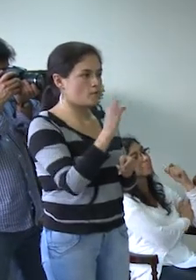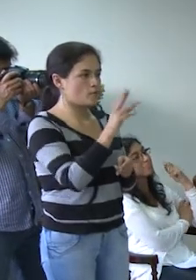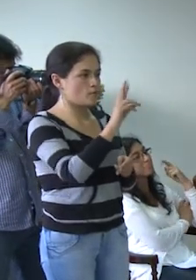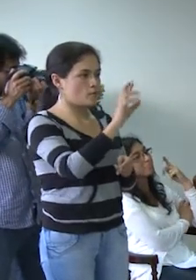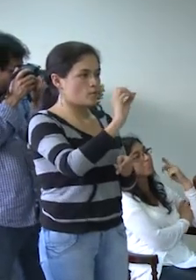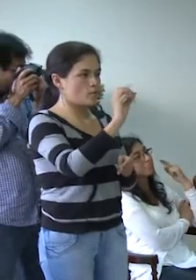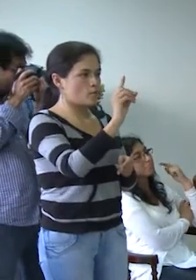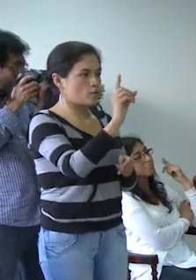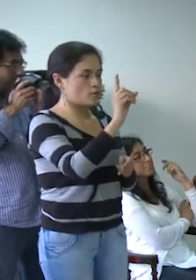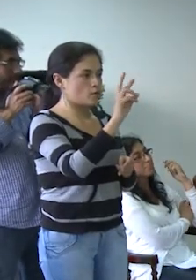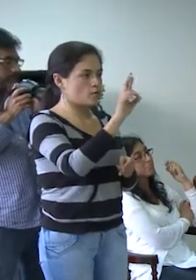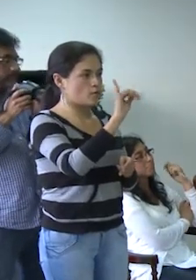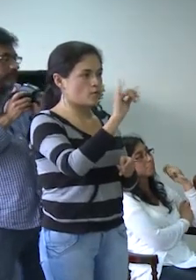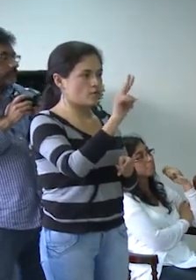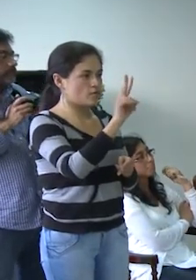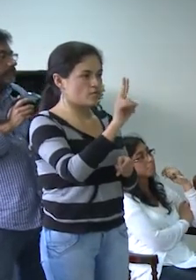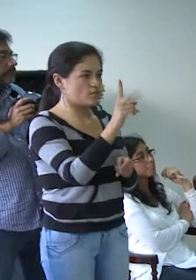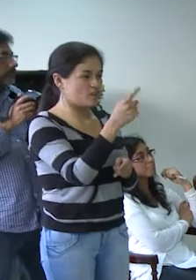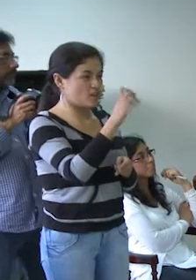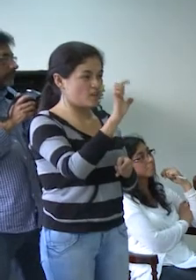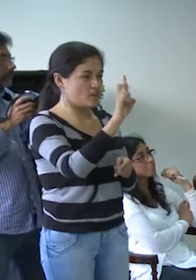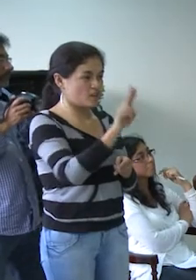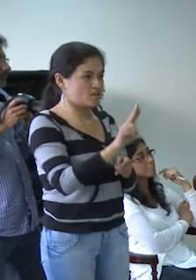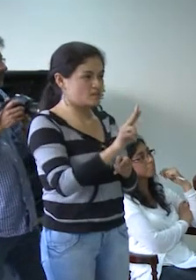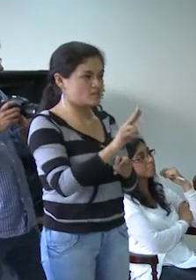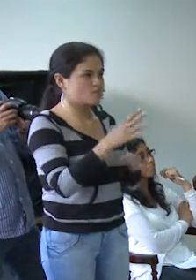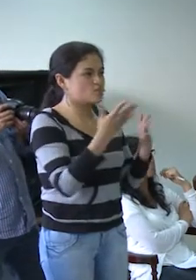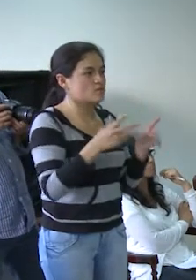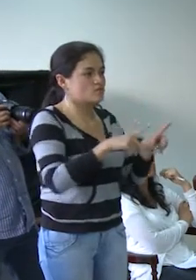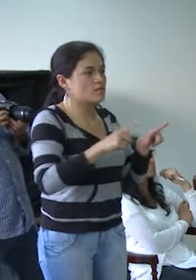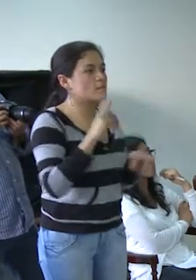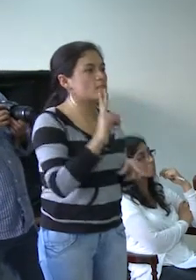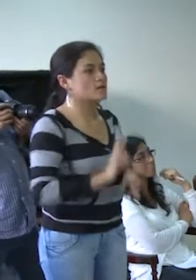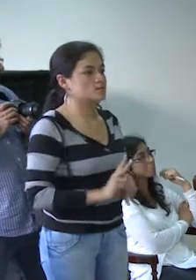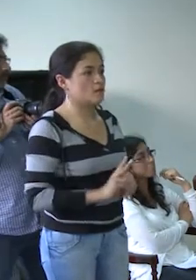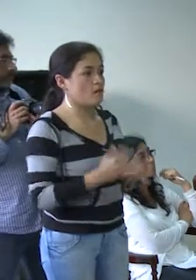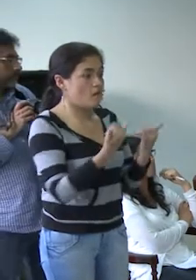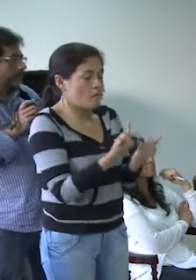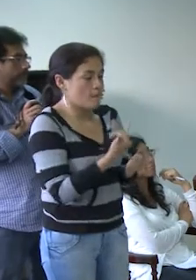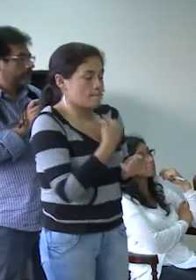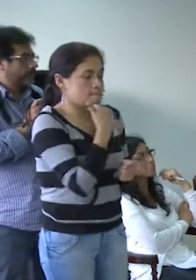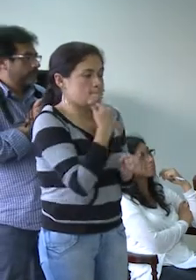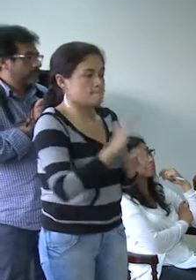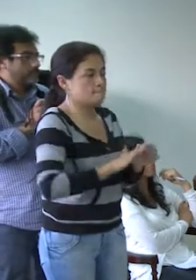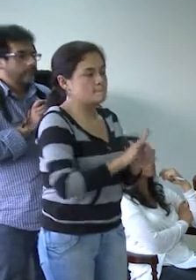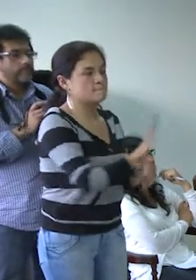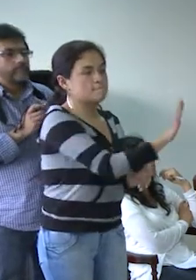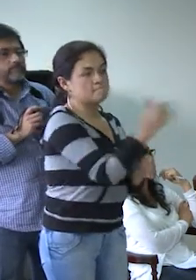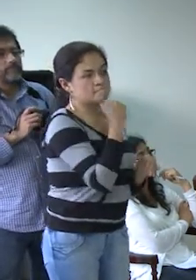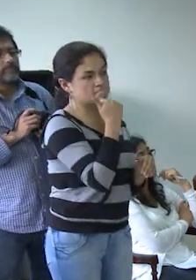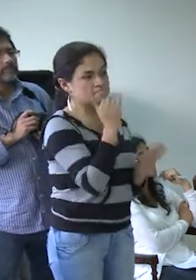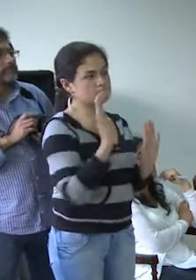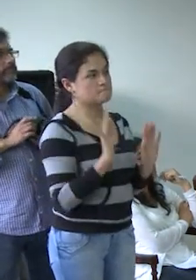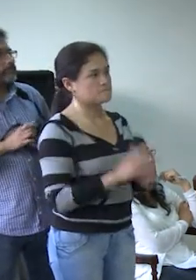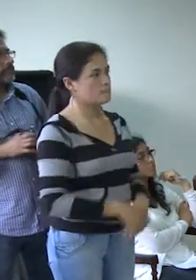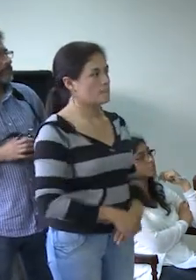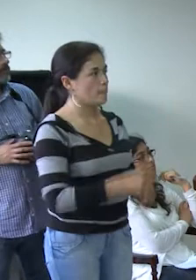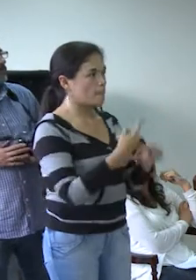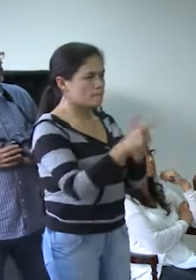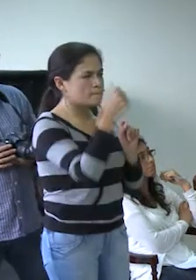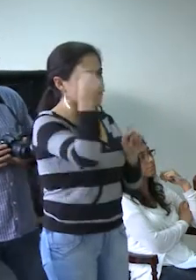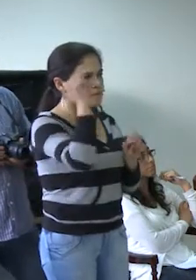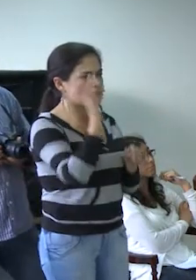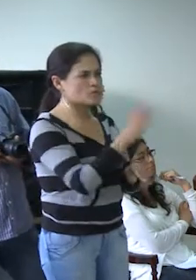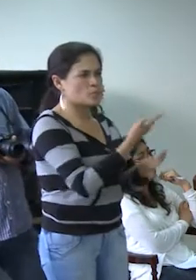esa época, no sé hoy cómo andará eso, abriendo un paréntesis pues a lo que pasa, pero no sé qué pasará con la universidad, pero sí